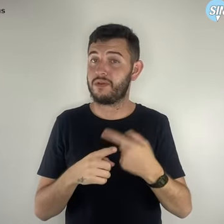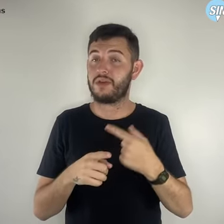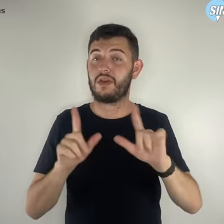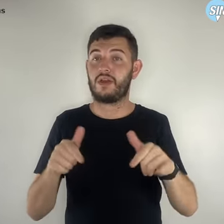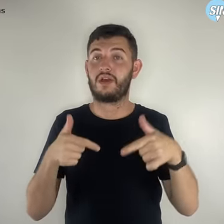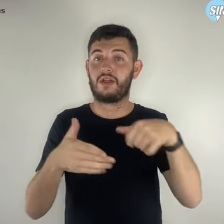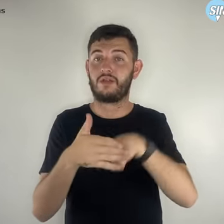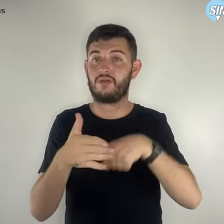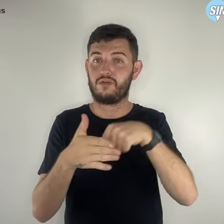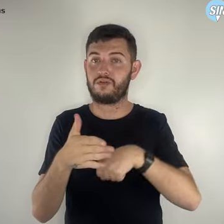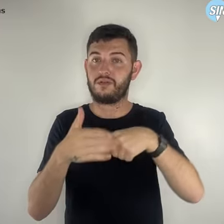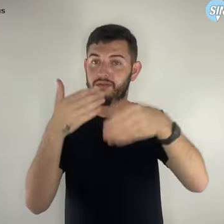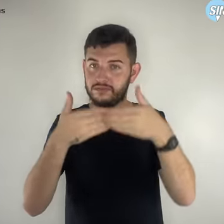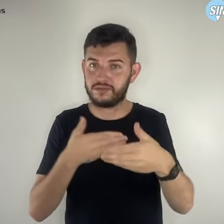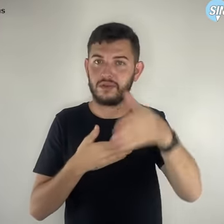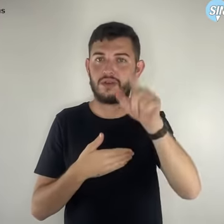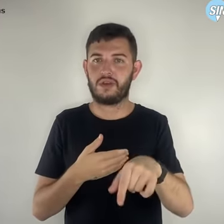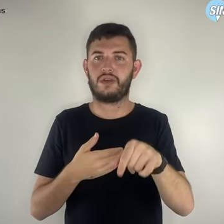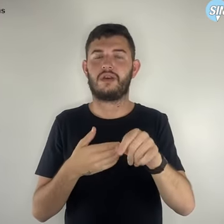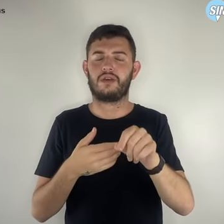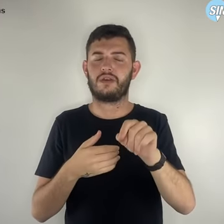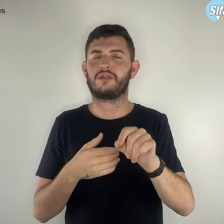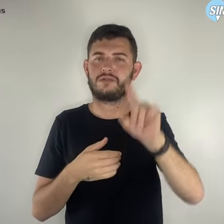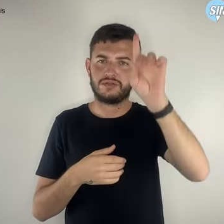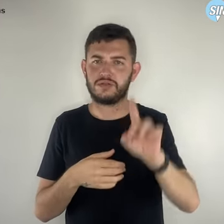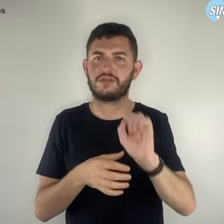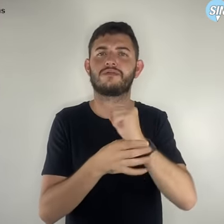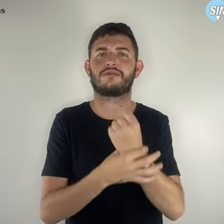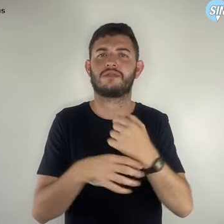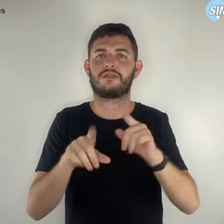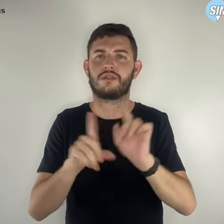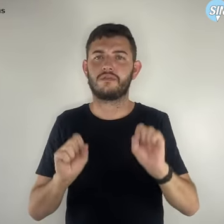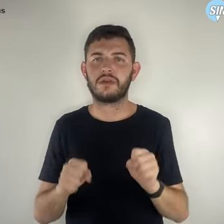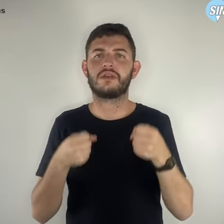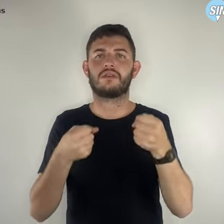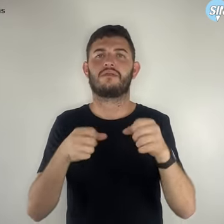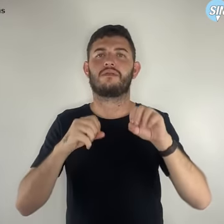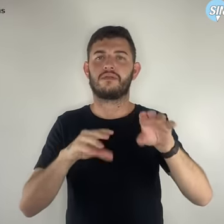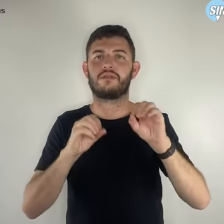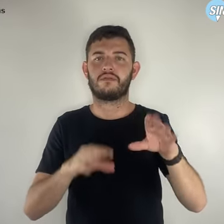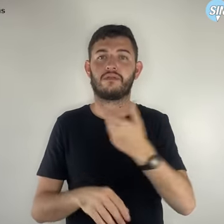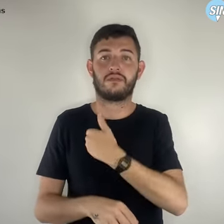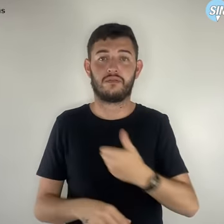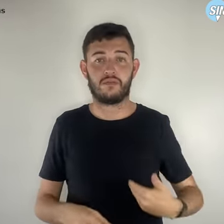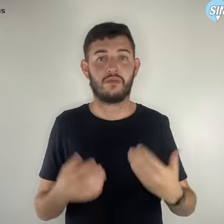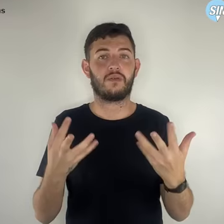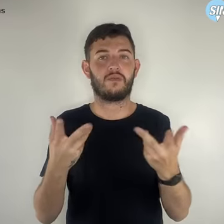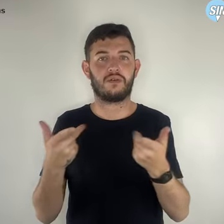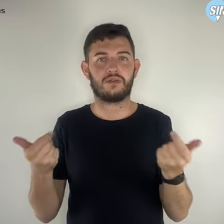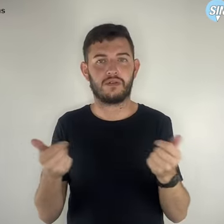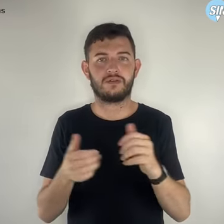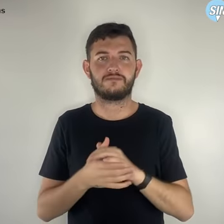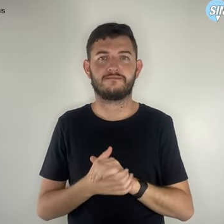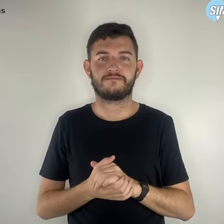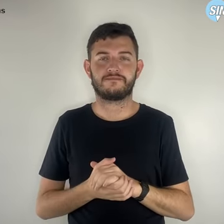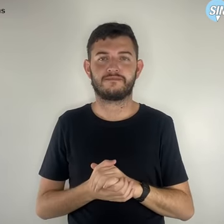Afinal, a luta que vem pela frente é pelos nossos direitos e pela defesa da educação pública de qualidade.